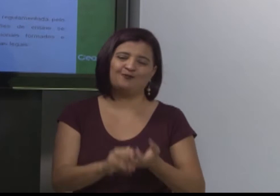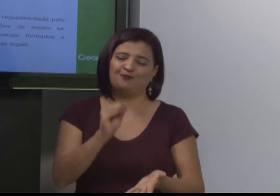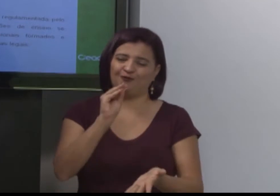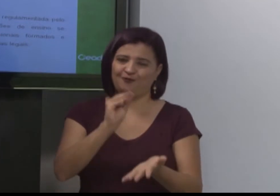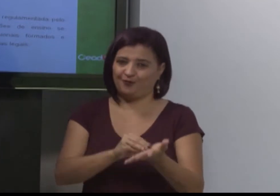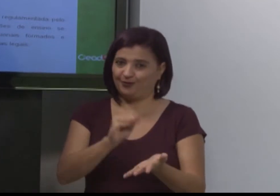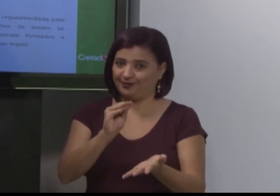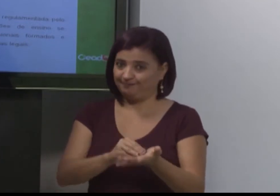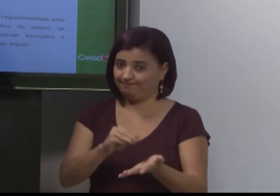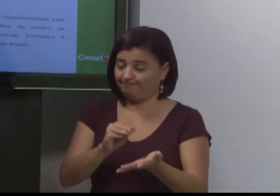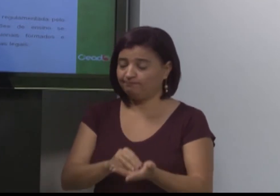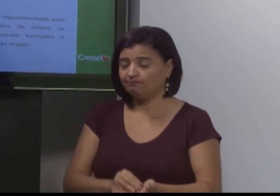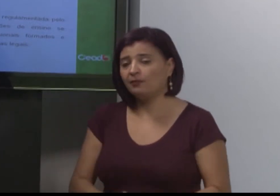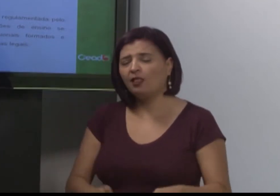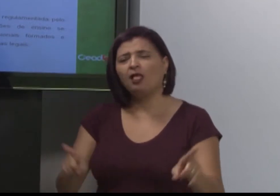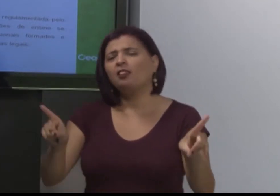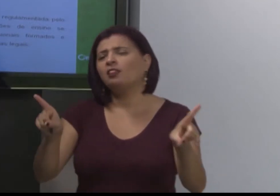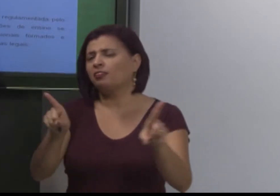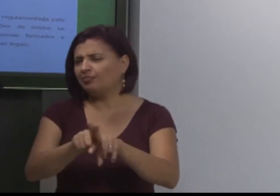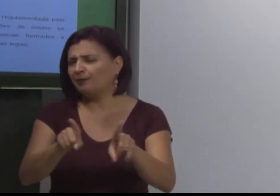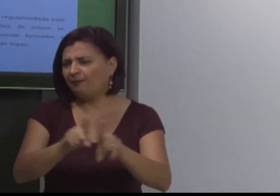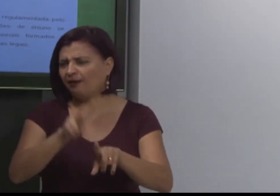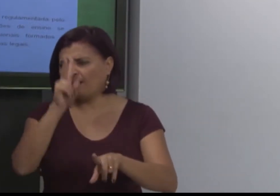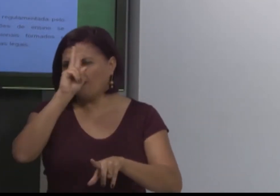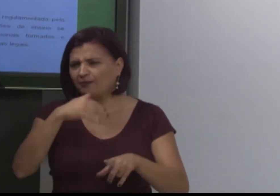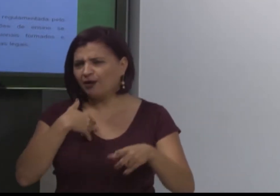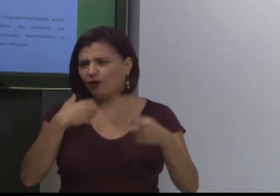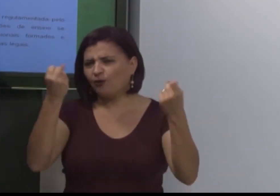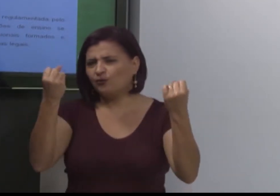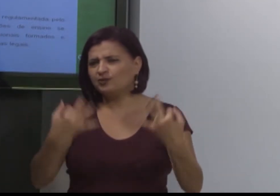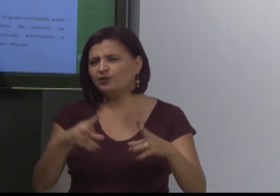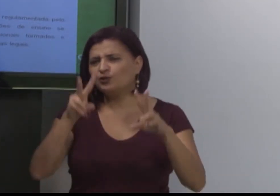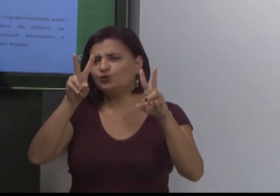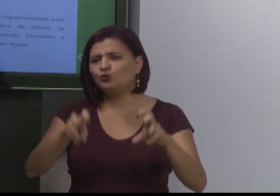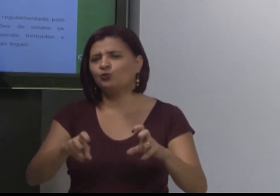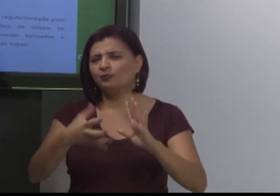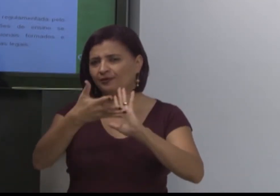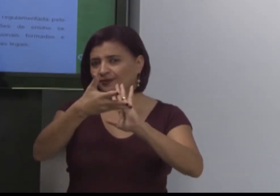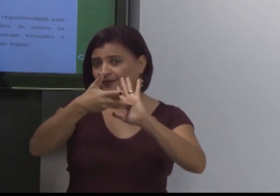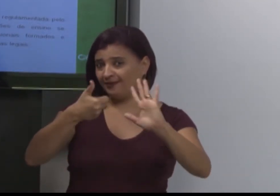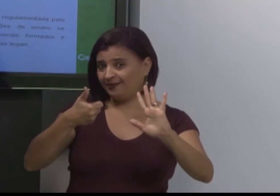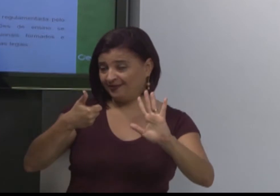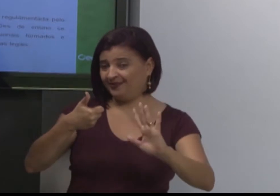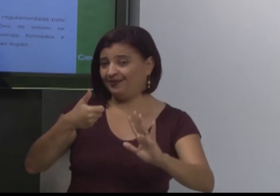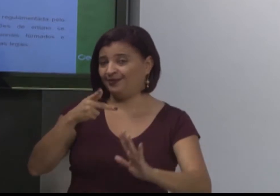Então, estavam ali atuando com crianças surdas e com a falta de formação.